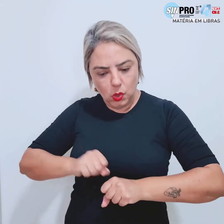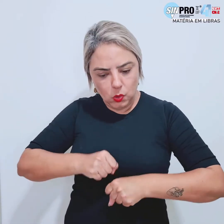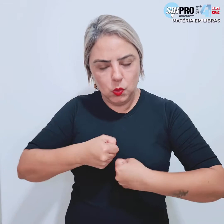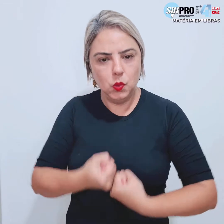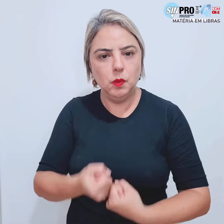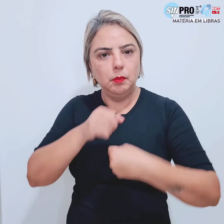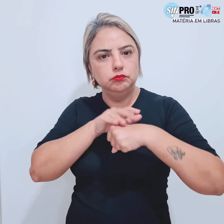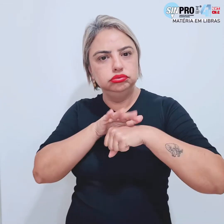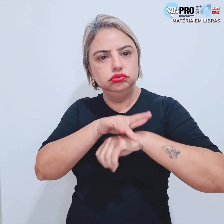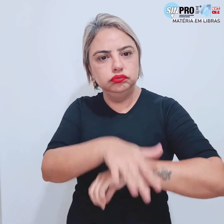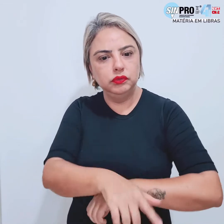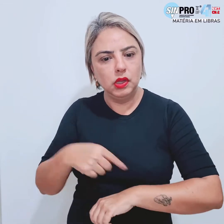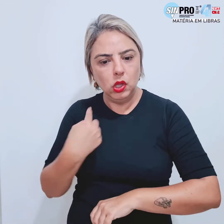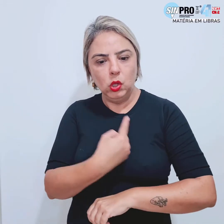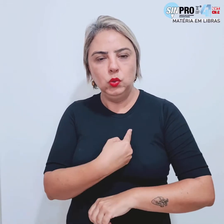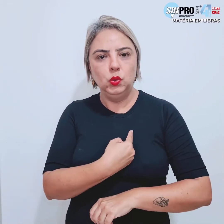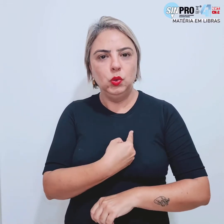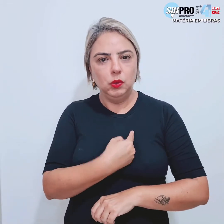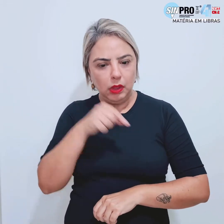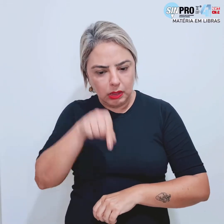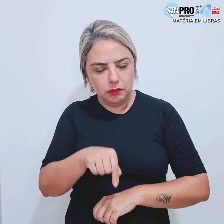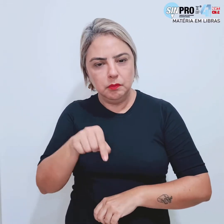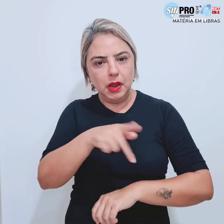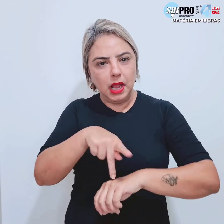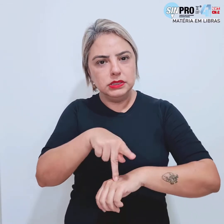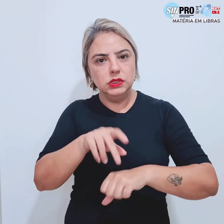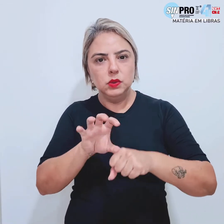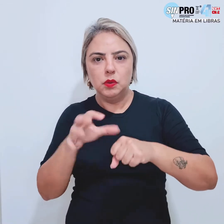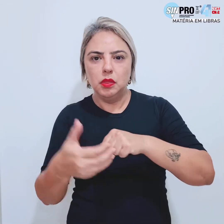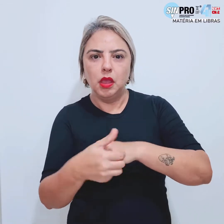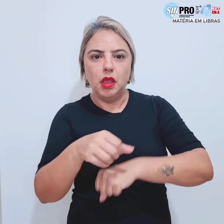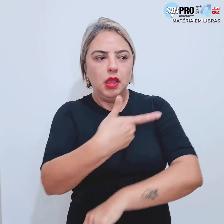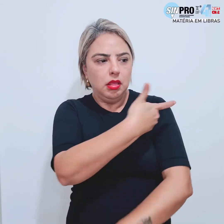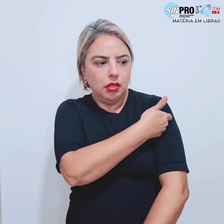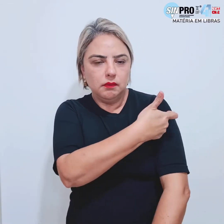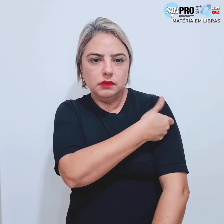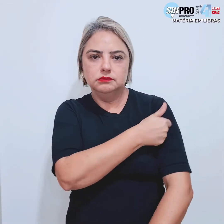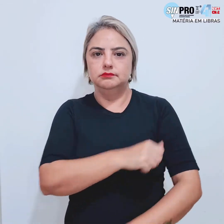combate à pandemia do novo coronavírus e na vacinação.